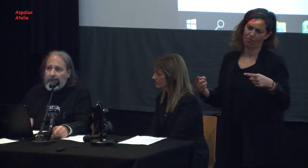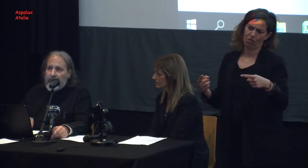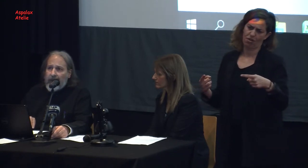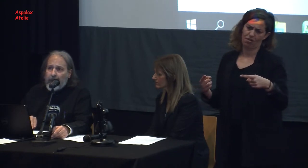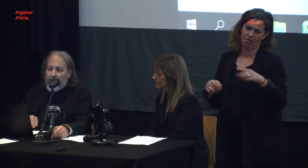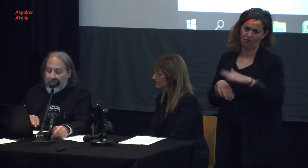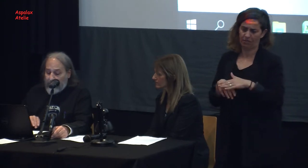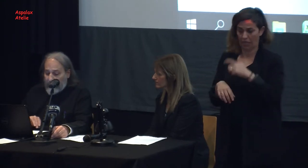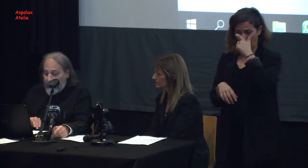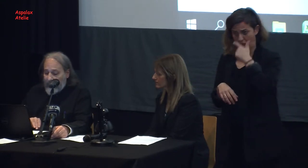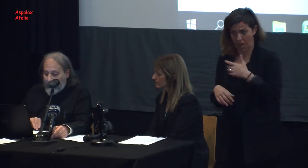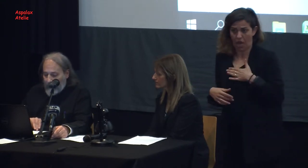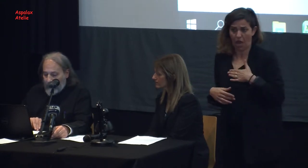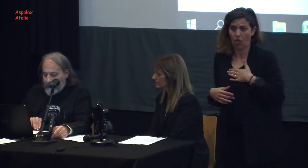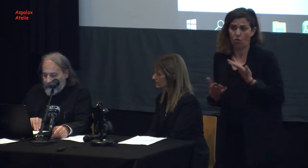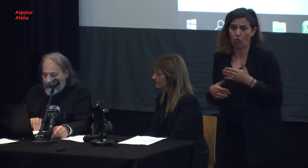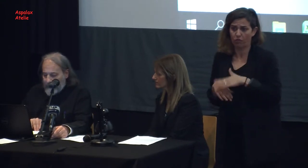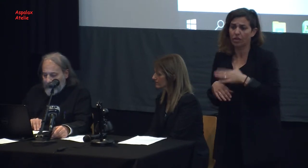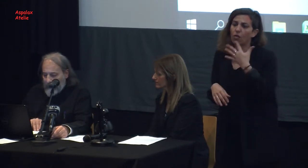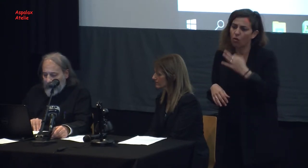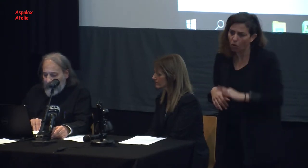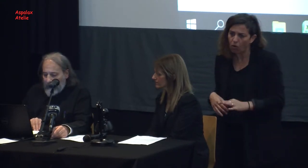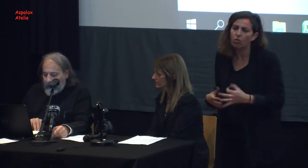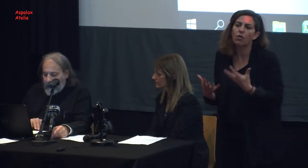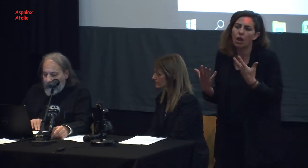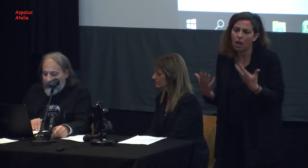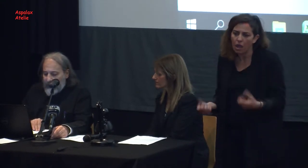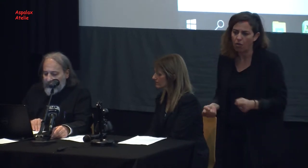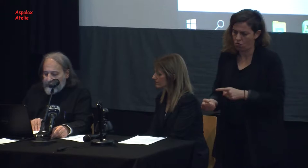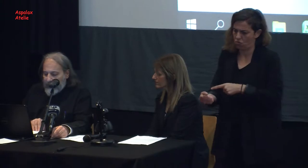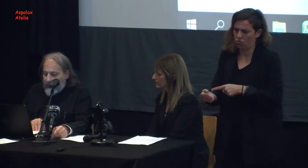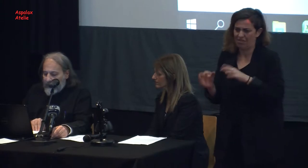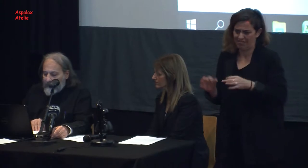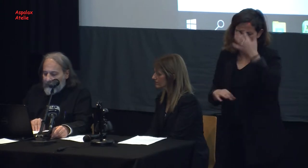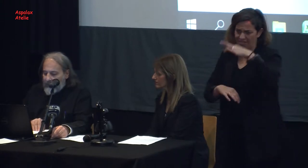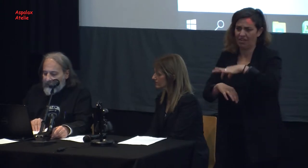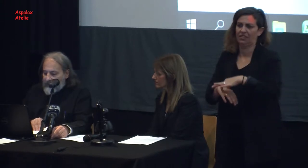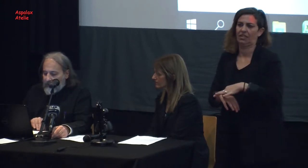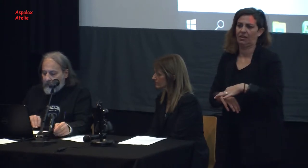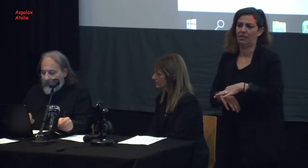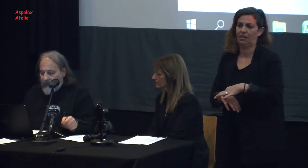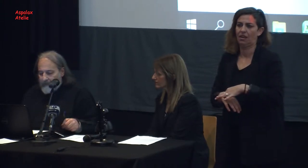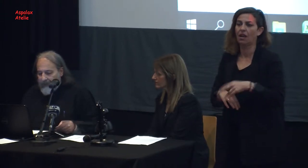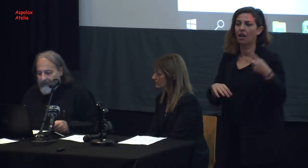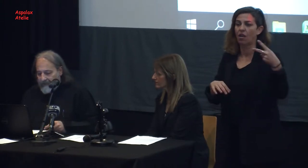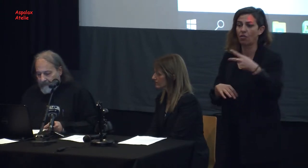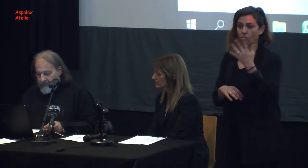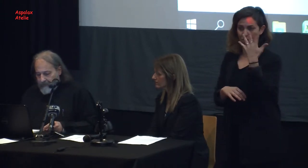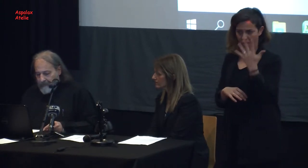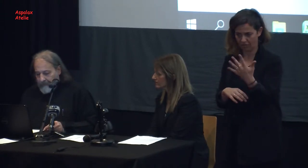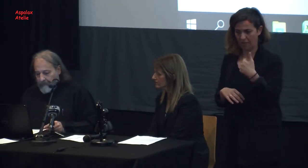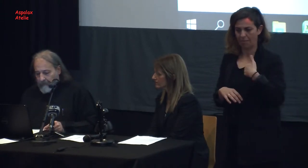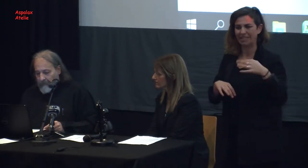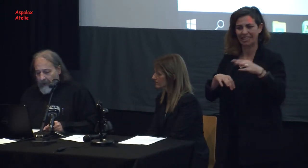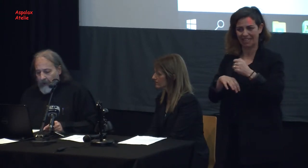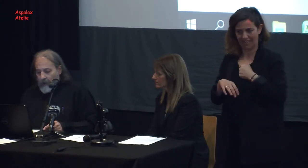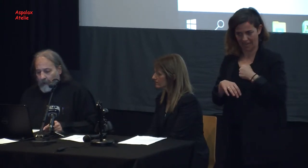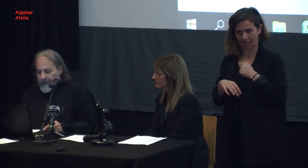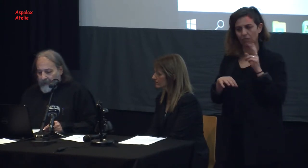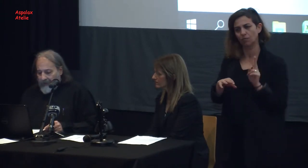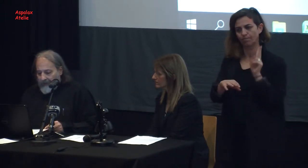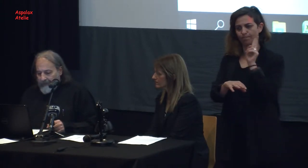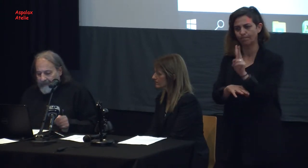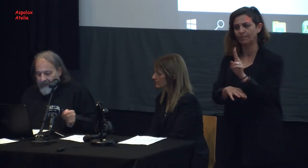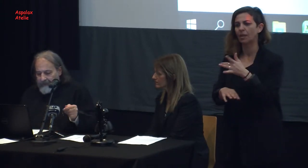μου, ήμουν μανιοκαταθλιπτικός. Το 2005 αρχίσαμε τη σύζυγό μου θεραπεία ζεύγους.